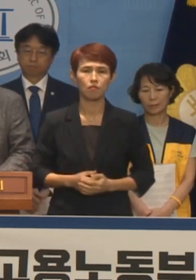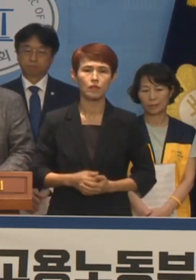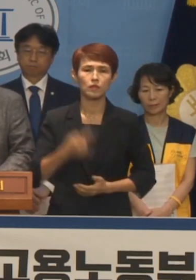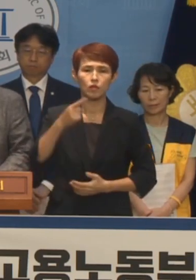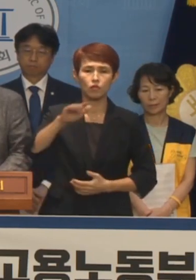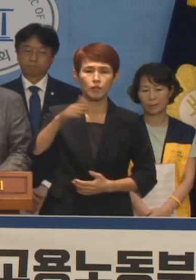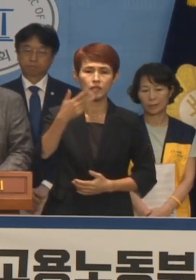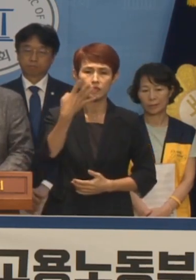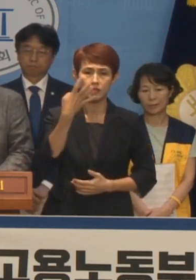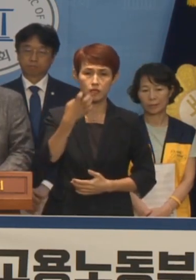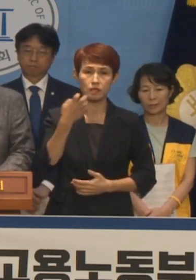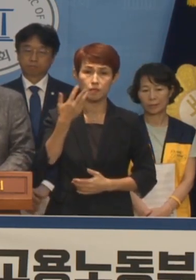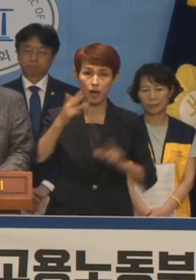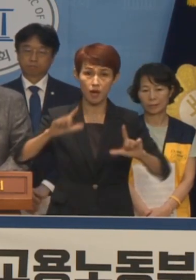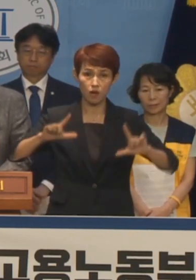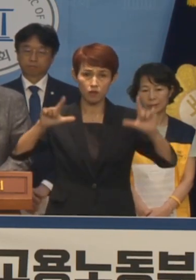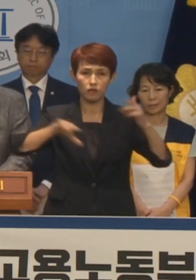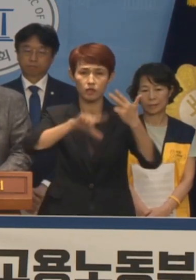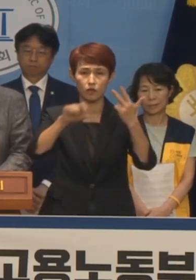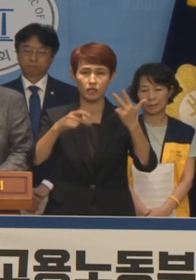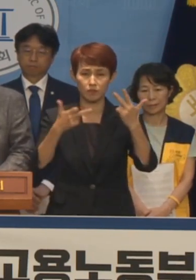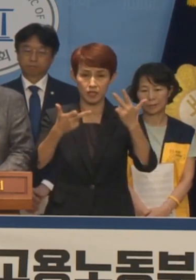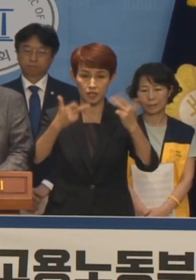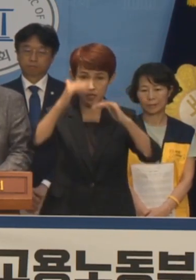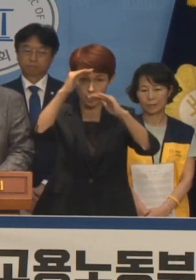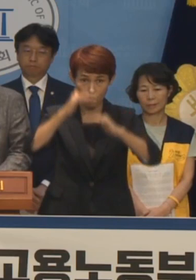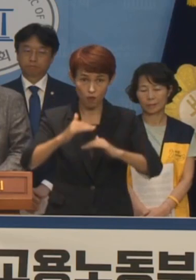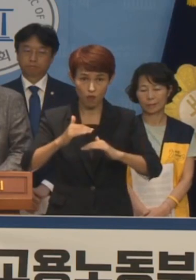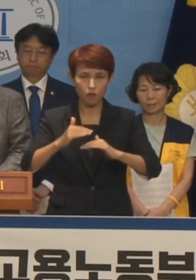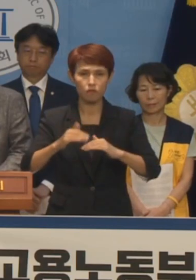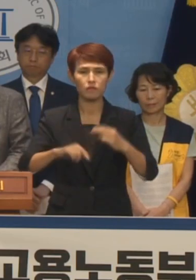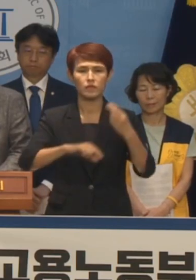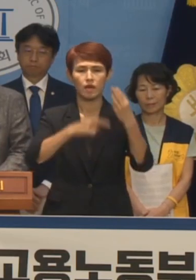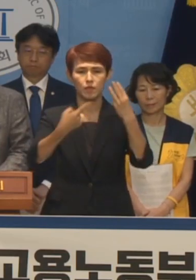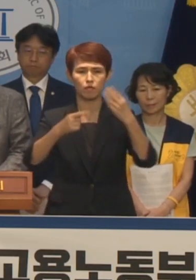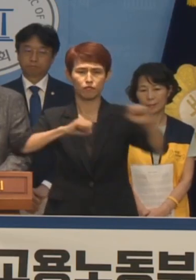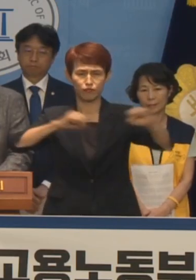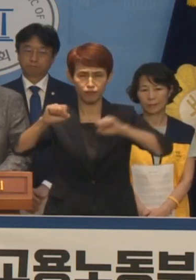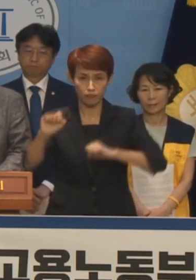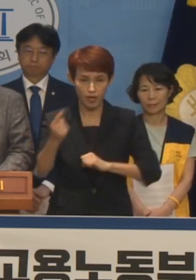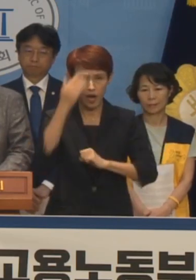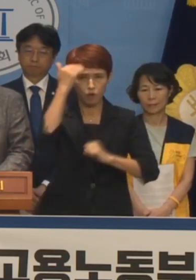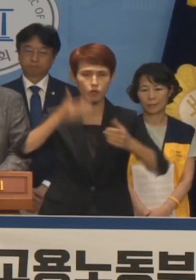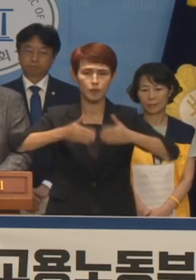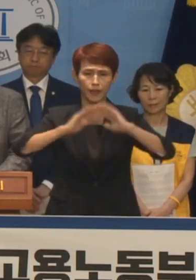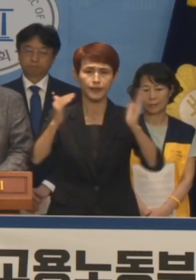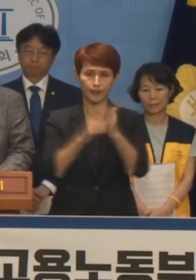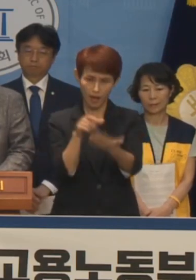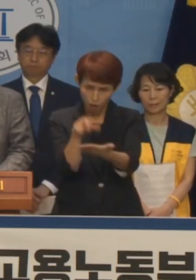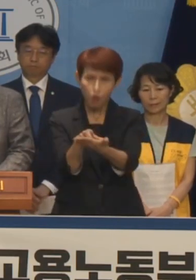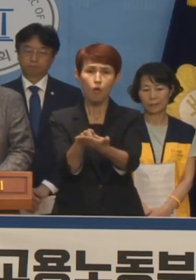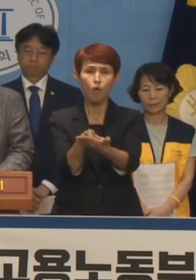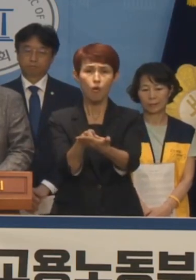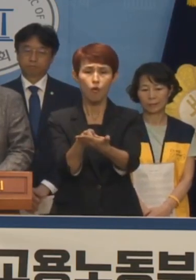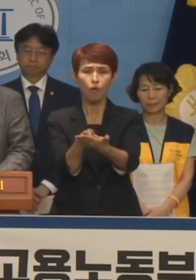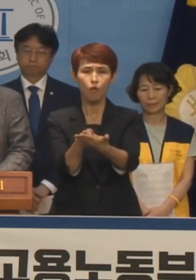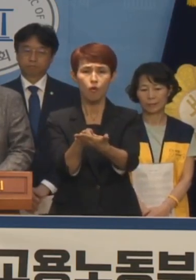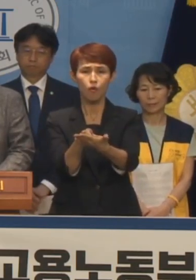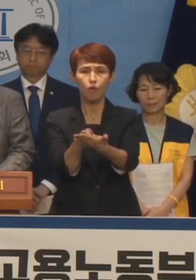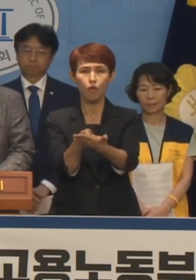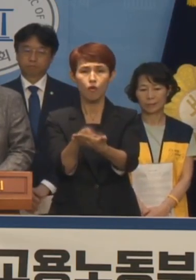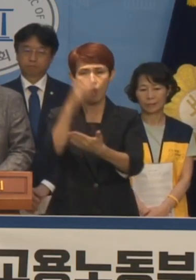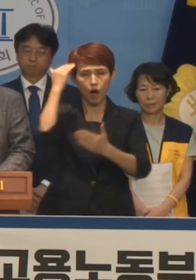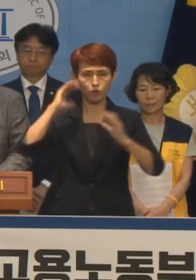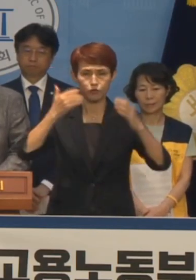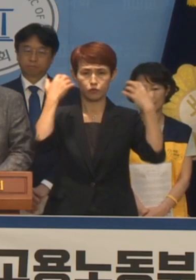1948년 7월 17일 공포된 제헌헌법 전문에는 기민 3.1운동으로 대한민국을 건립했다고 분명히 적혀 있습니다. 그리고